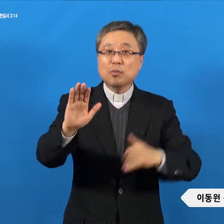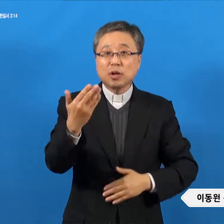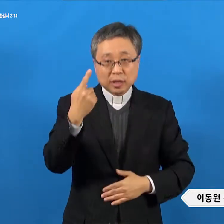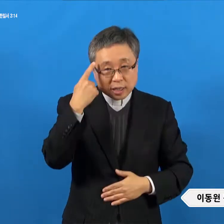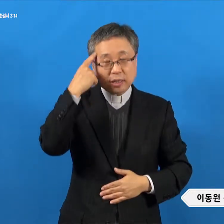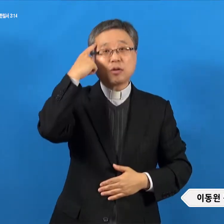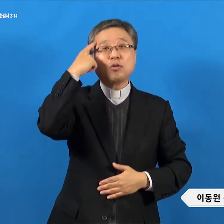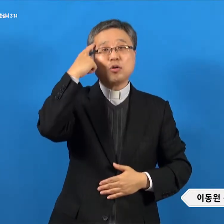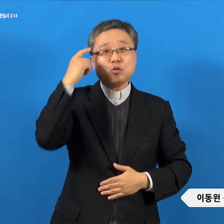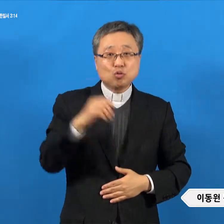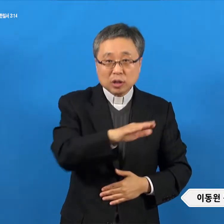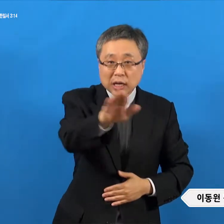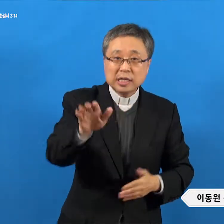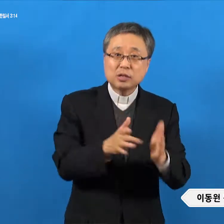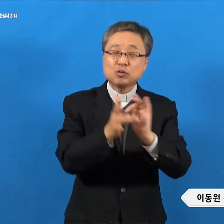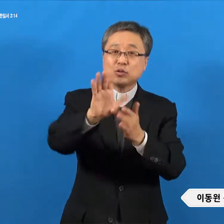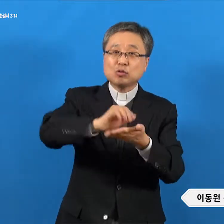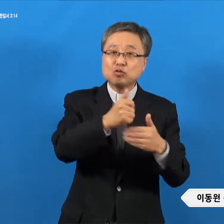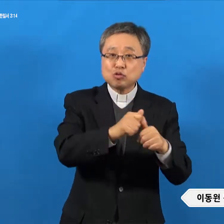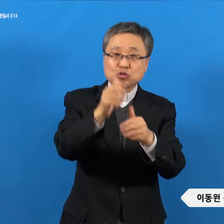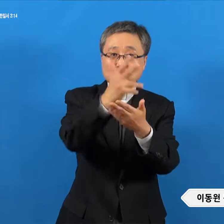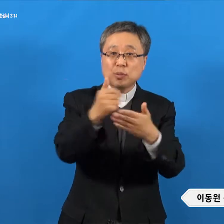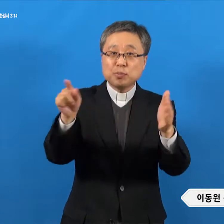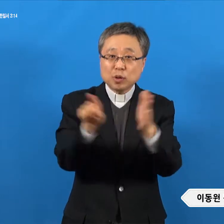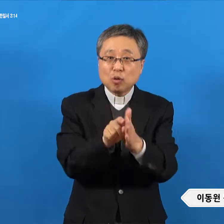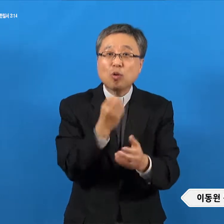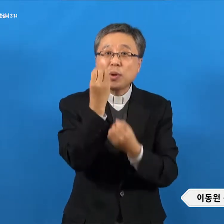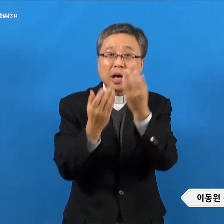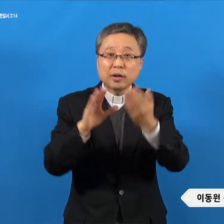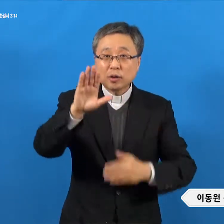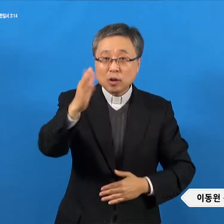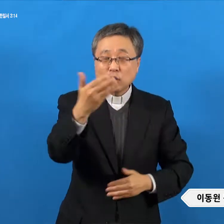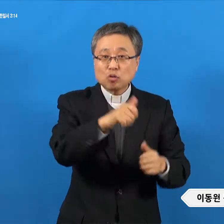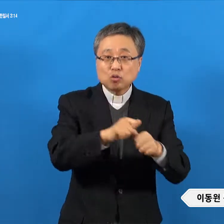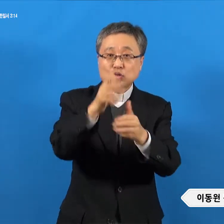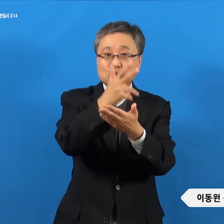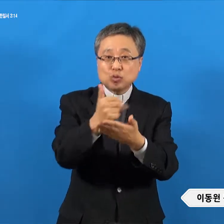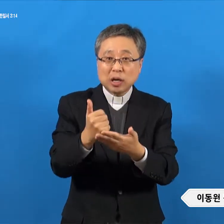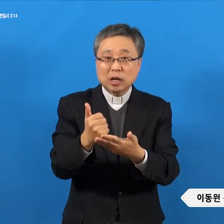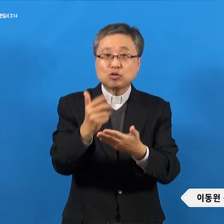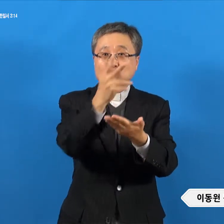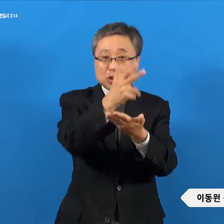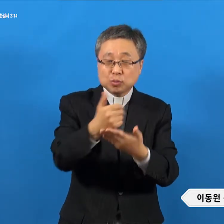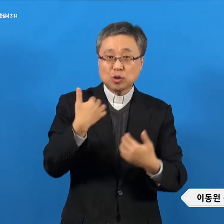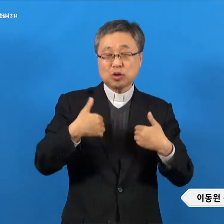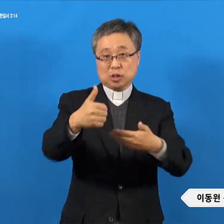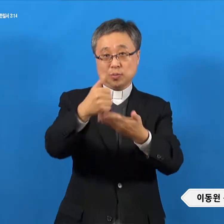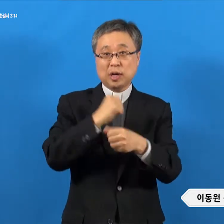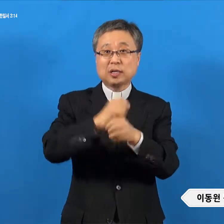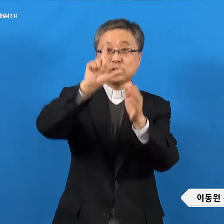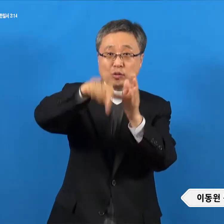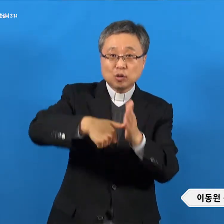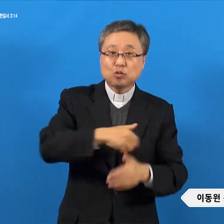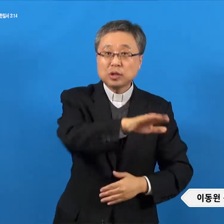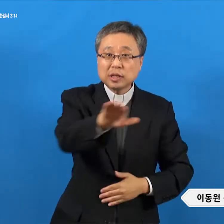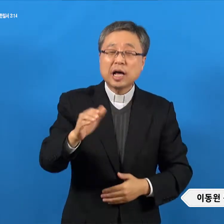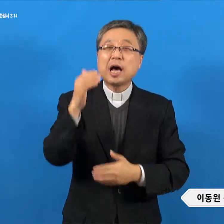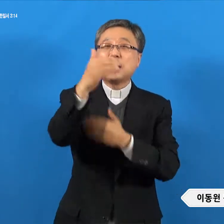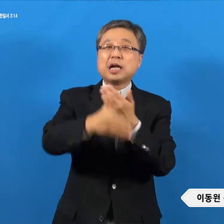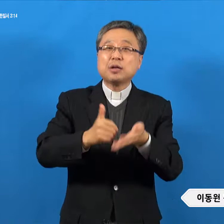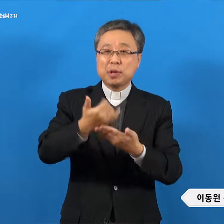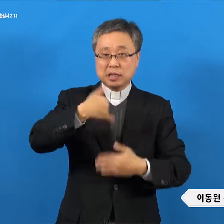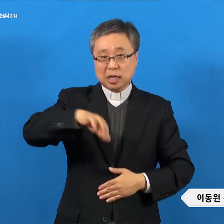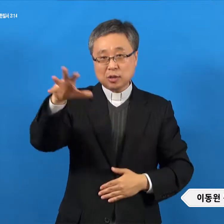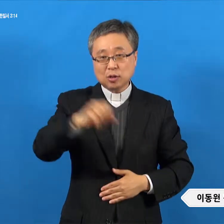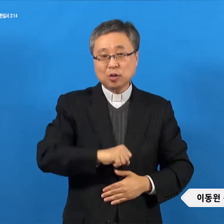주님이심을 믿게 되고 고백하게 되고 그리고 그리스도를 구주와 주님으로 영접하는 순간 우리는 하나님의 자녀로